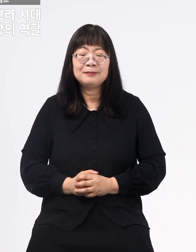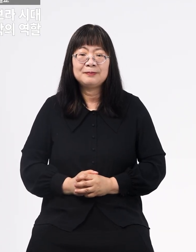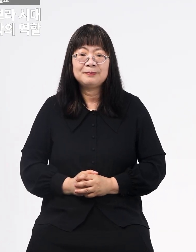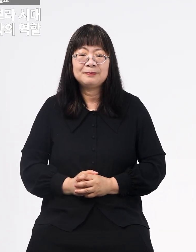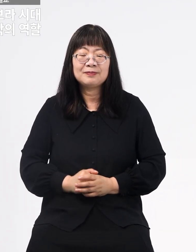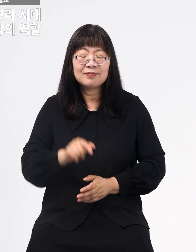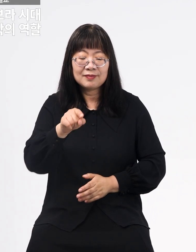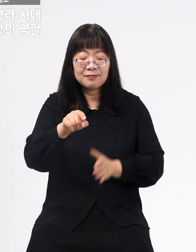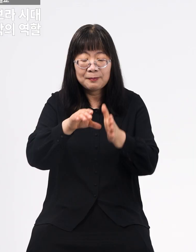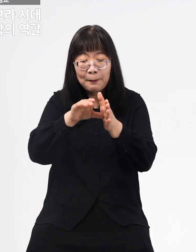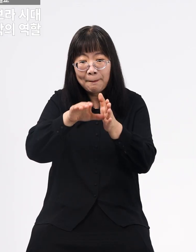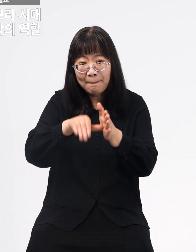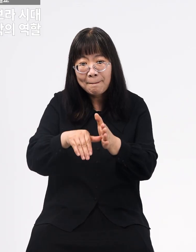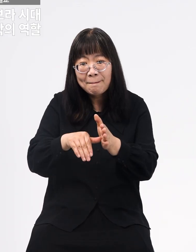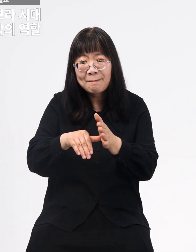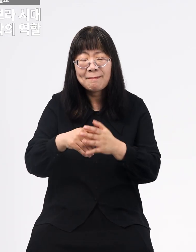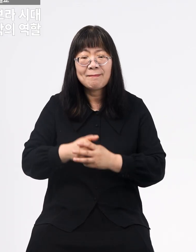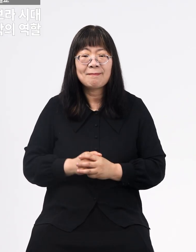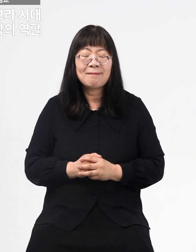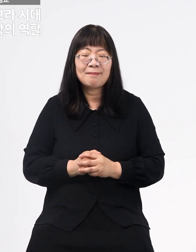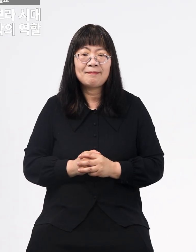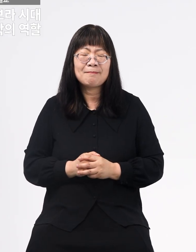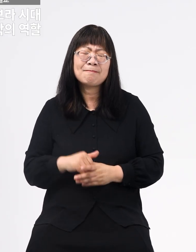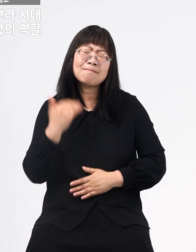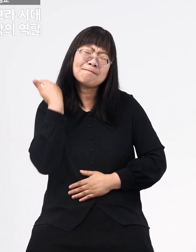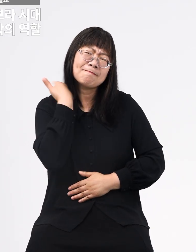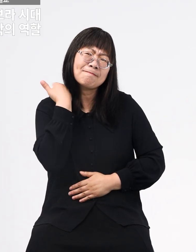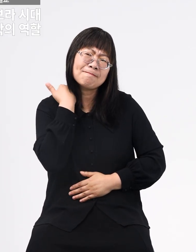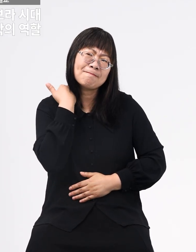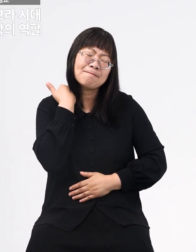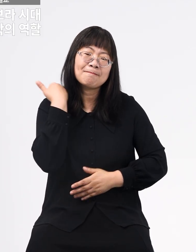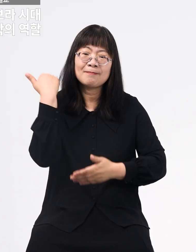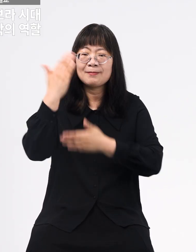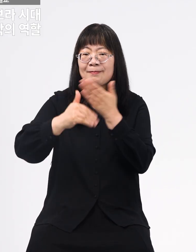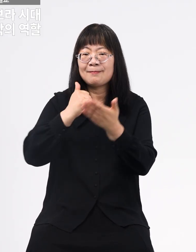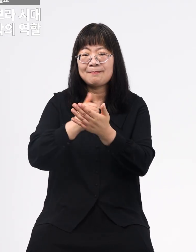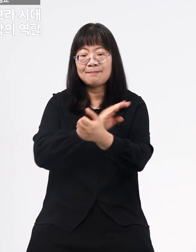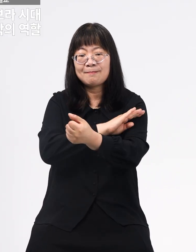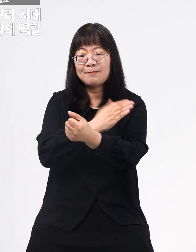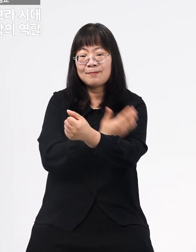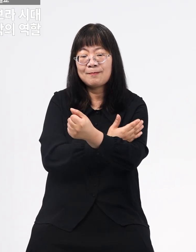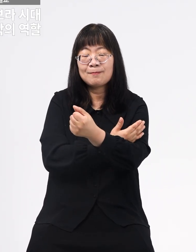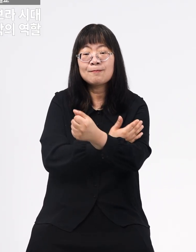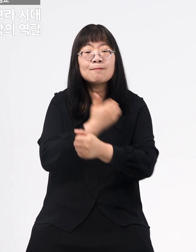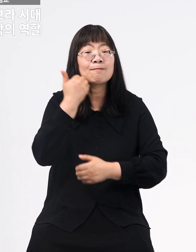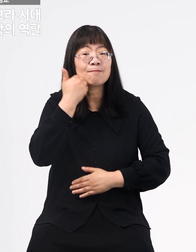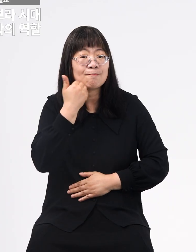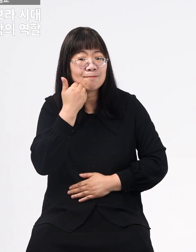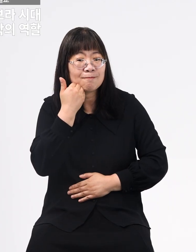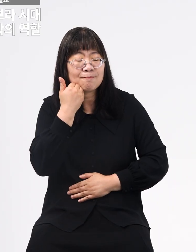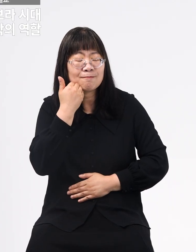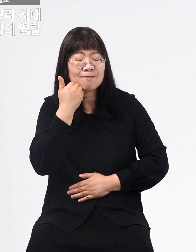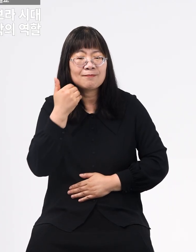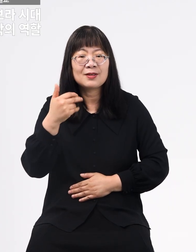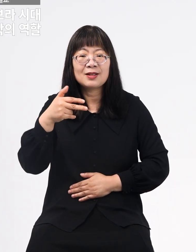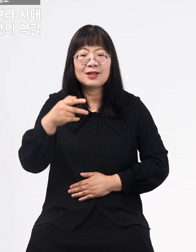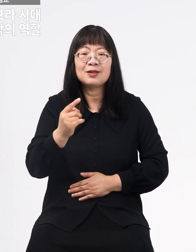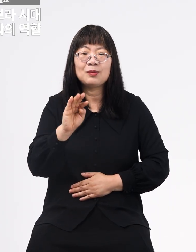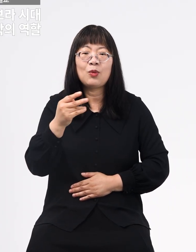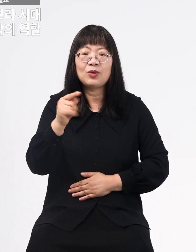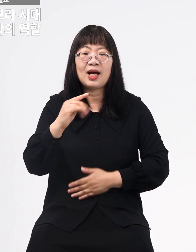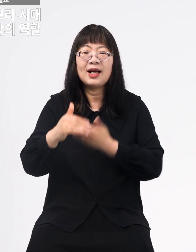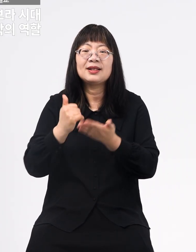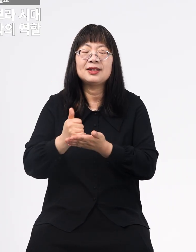그 당시에 보이지 않는 하나님의 권위는 누구겠습니까? 드보라입니다.